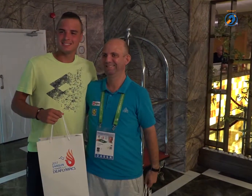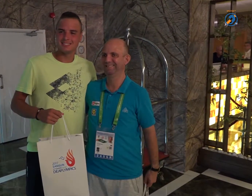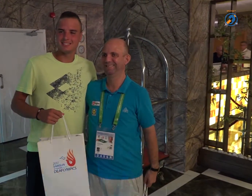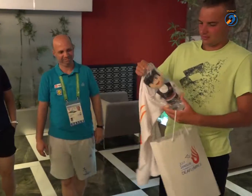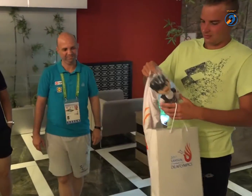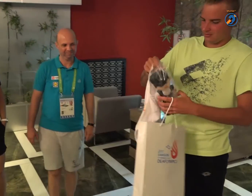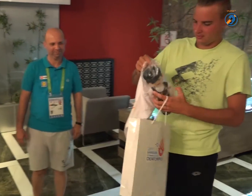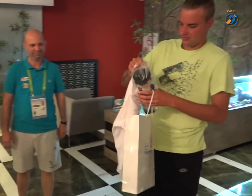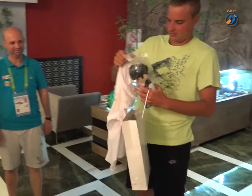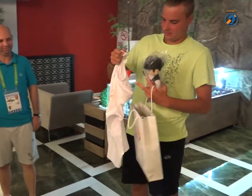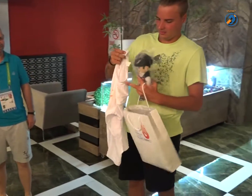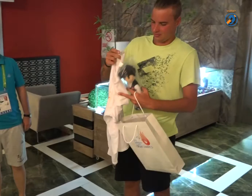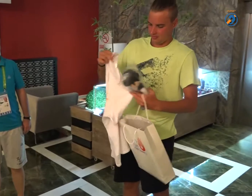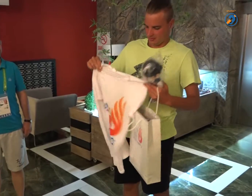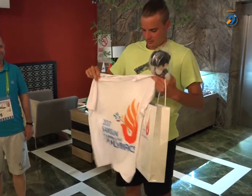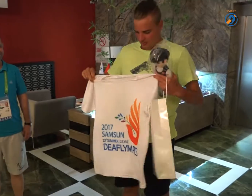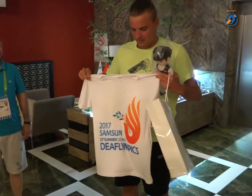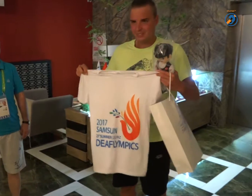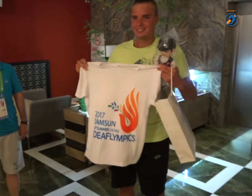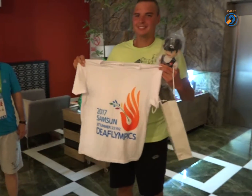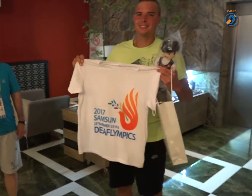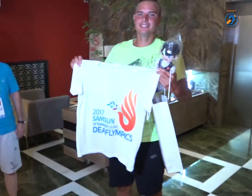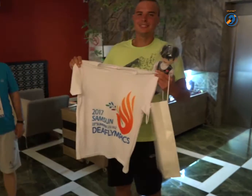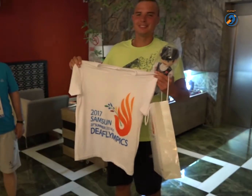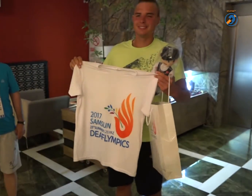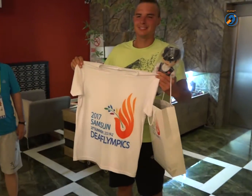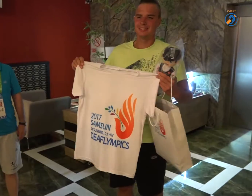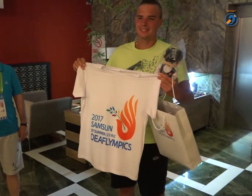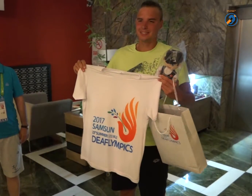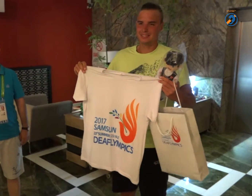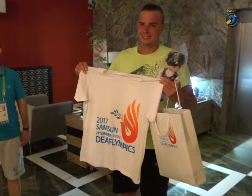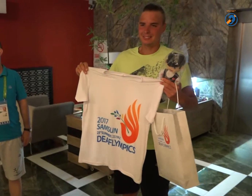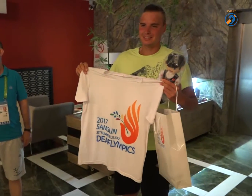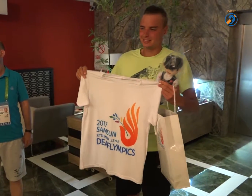Oh, man.